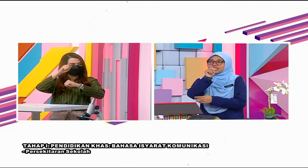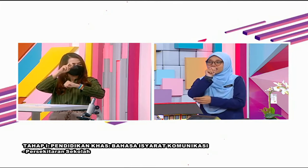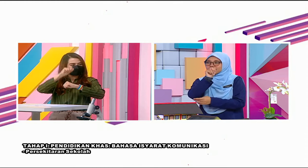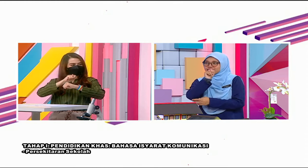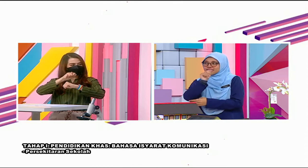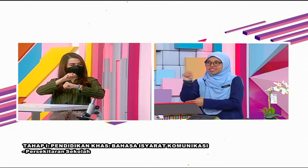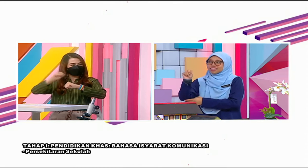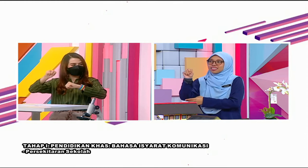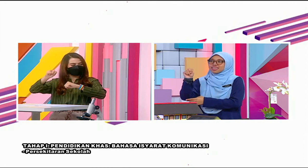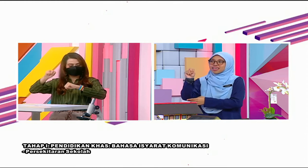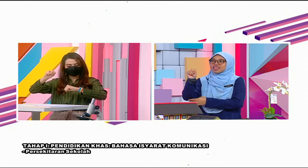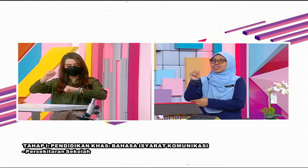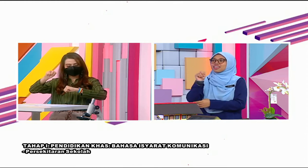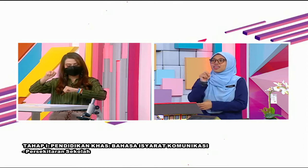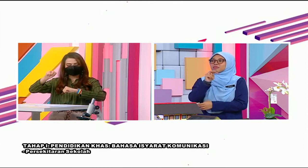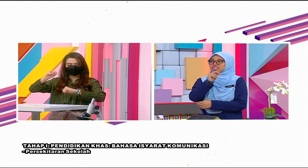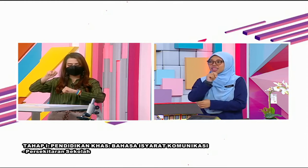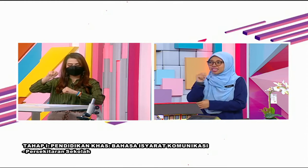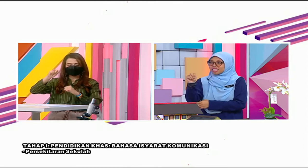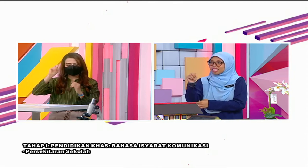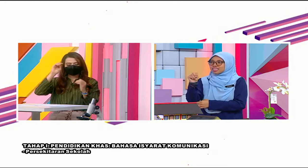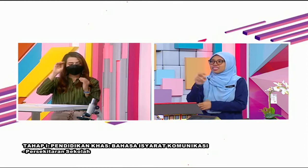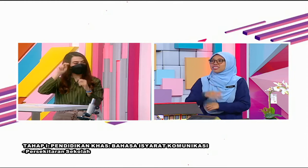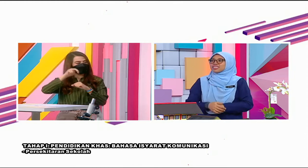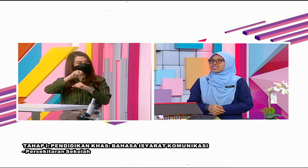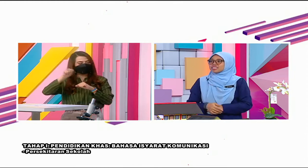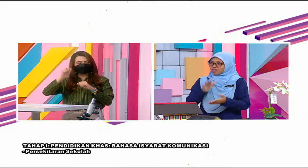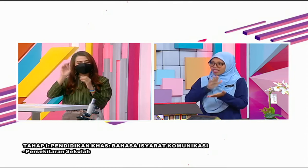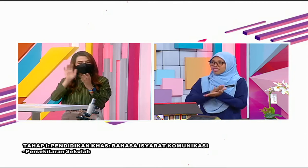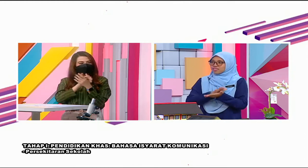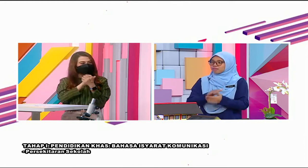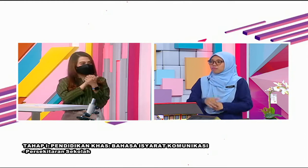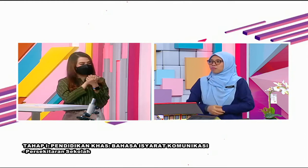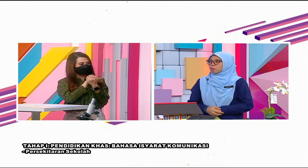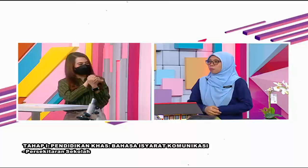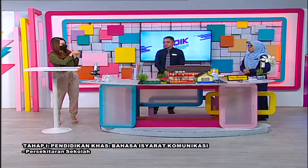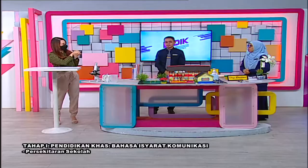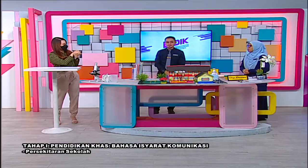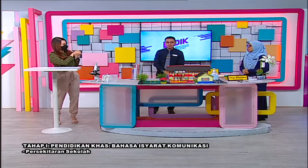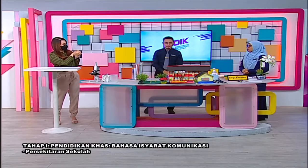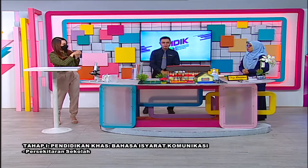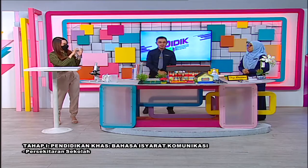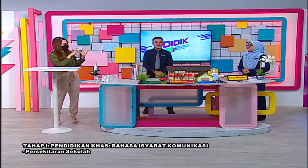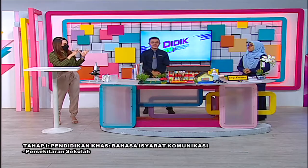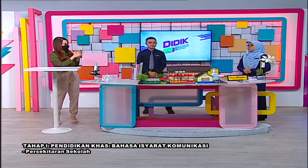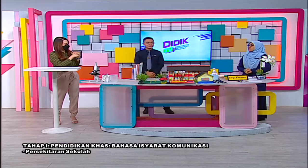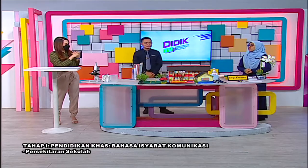N. N. Okey. Okey, cikgu. 5 isyarat persekitaran sekolah. Contohnya?